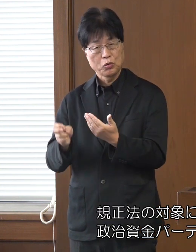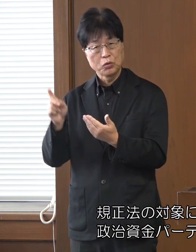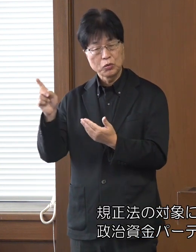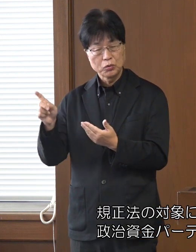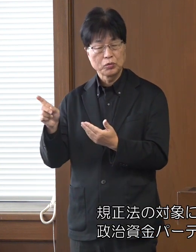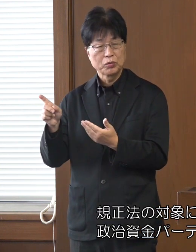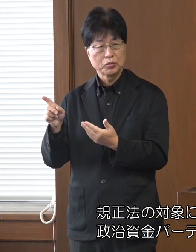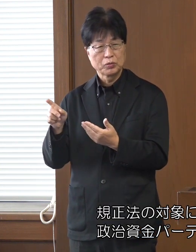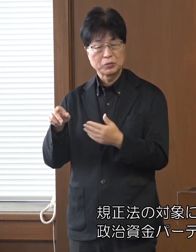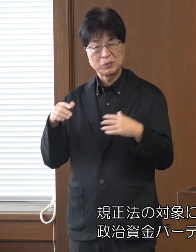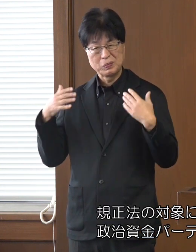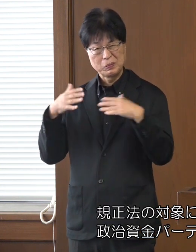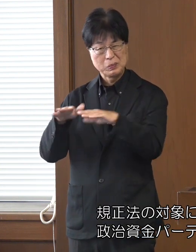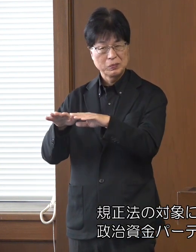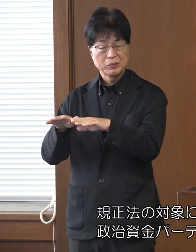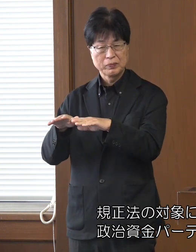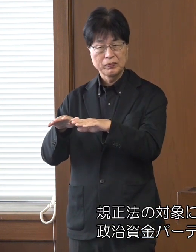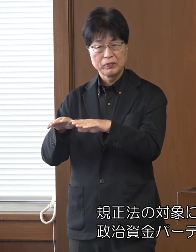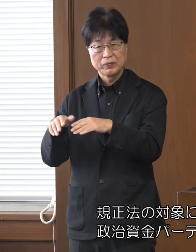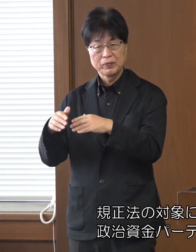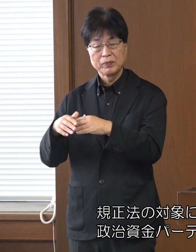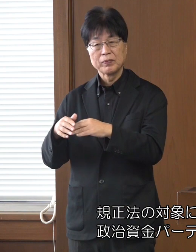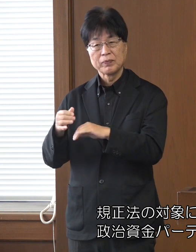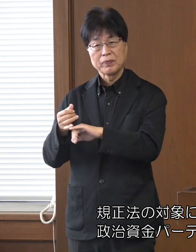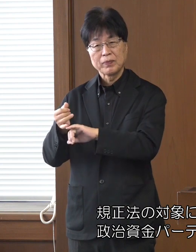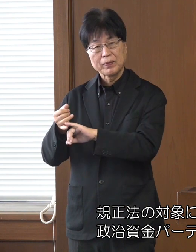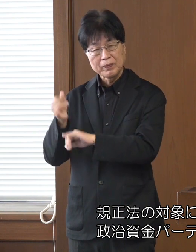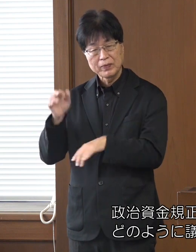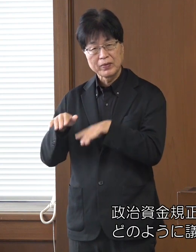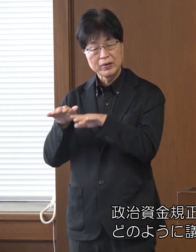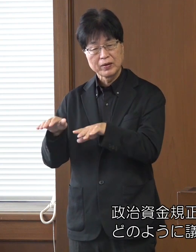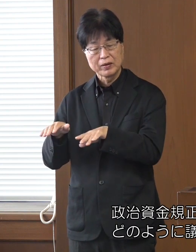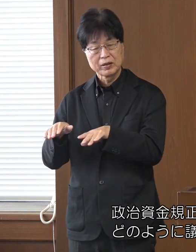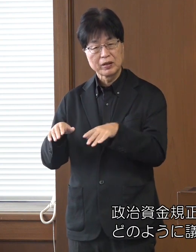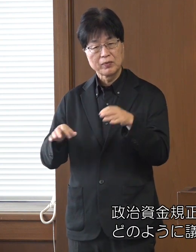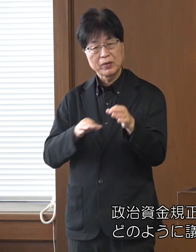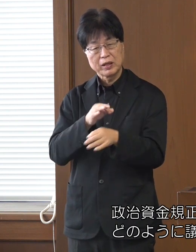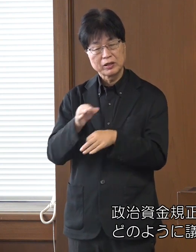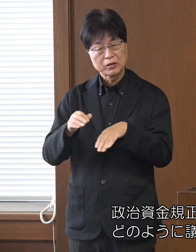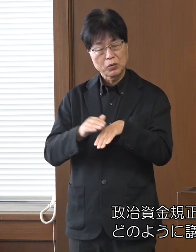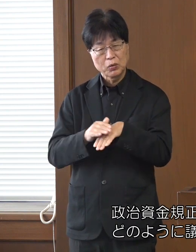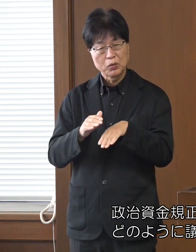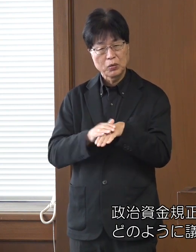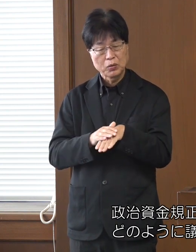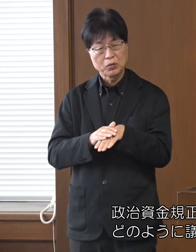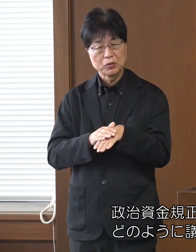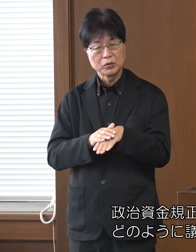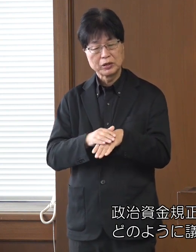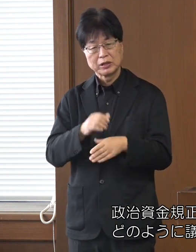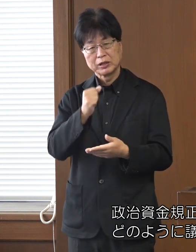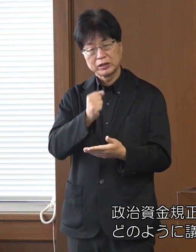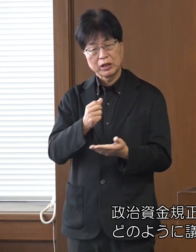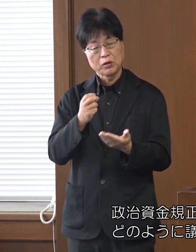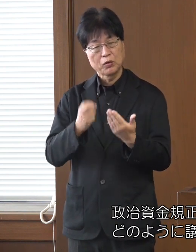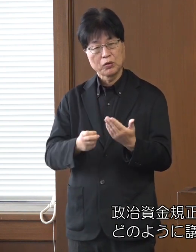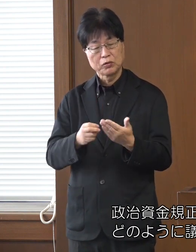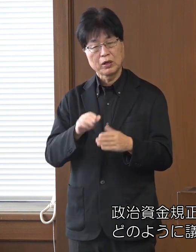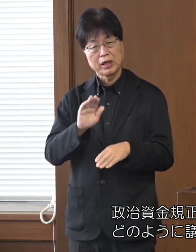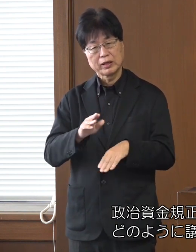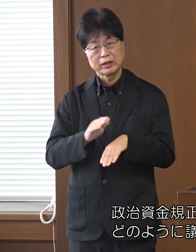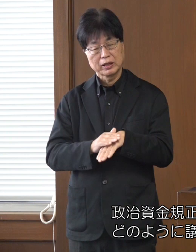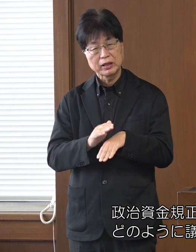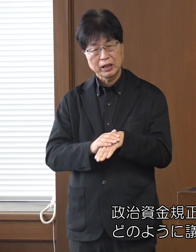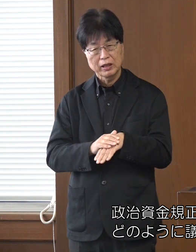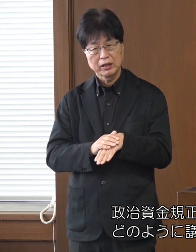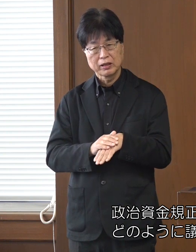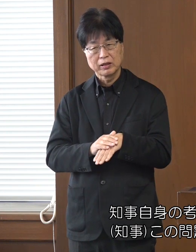象に知事もなると思うんですけど、政治資金パーティーの在り方や政治資金規正法の改正についてですね、なんかこうどのようにこう議論を見てら